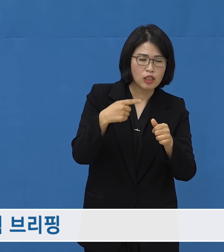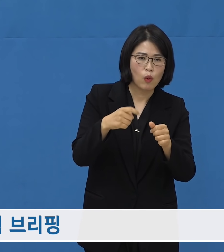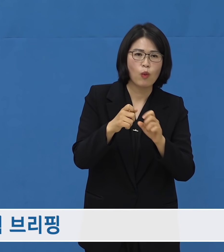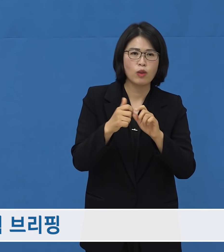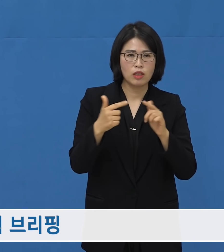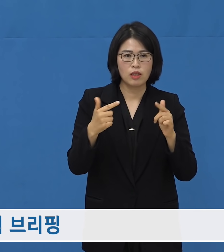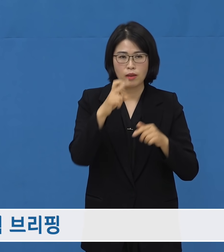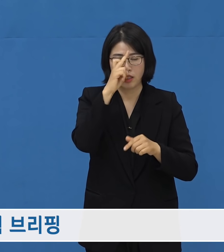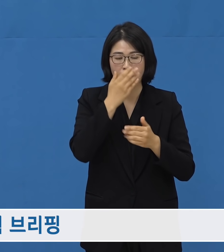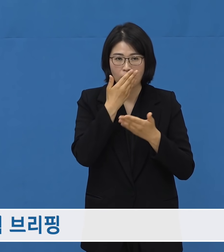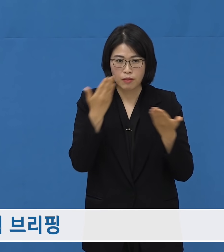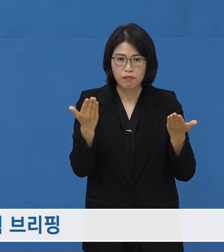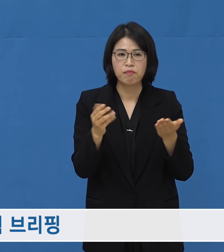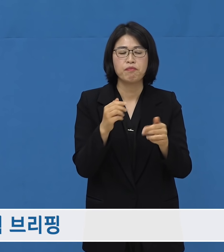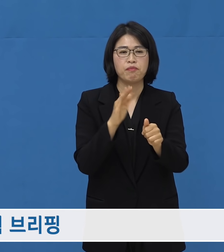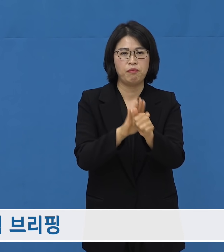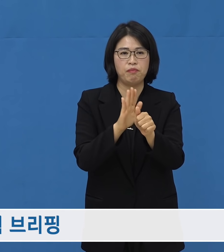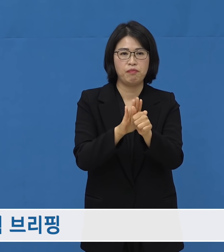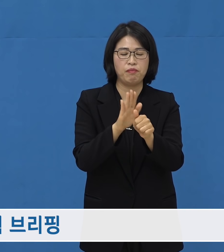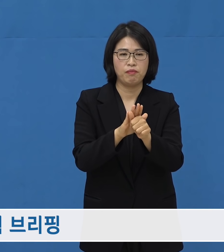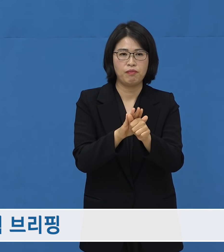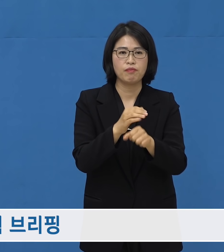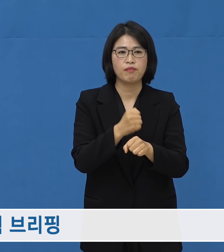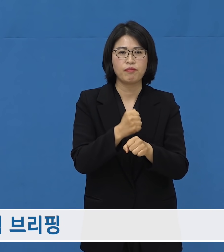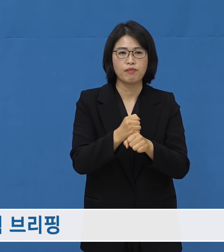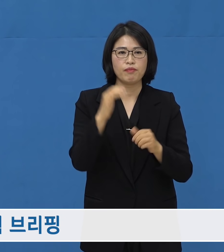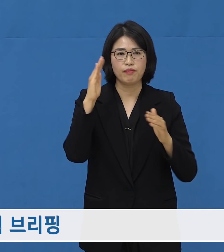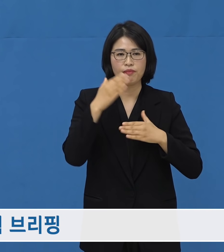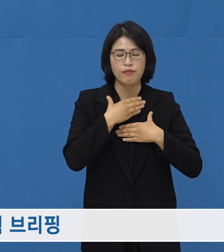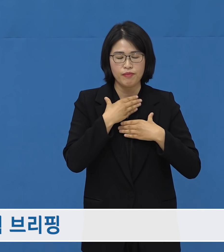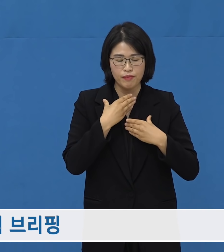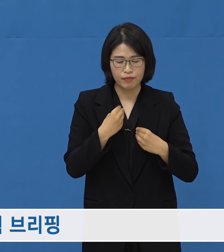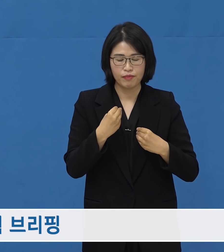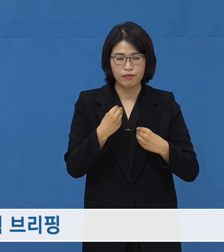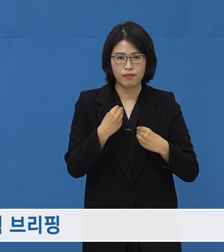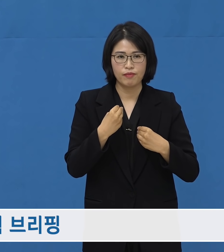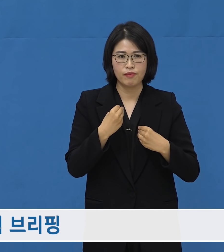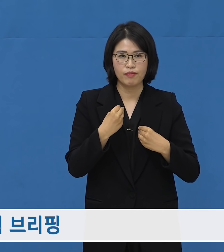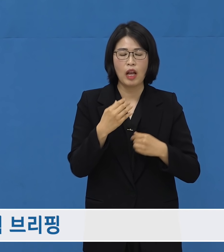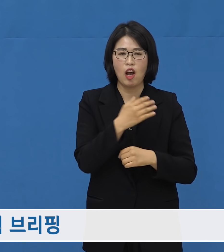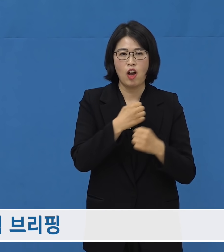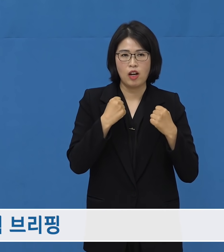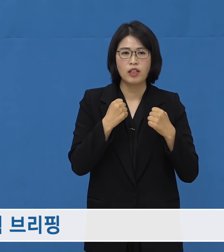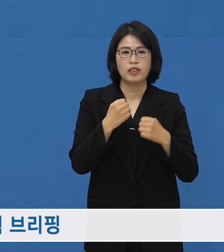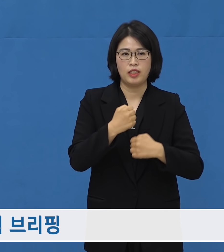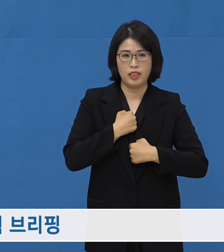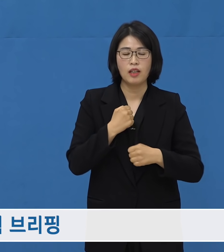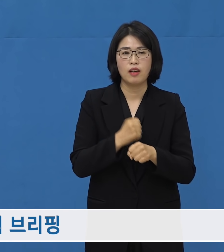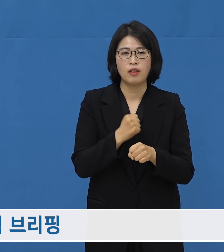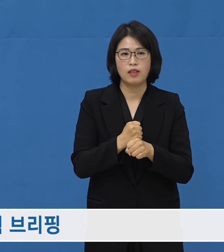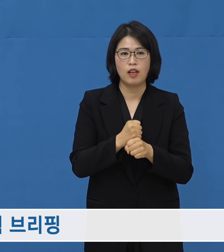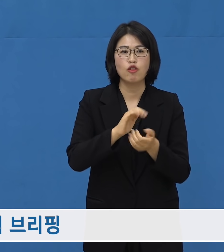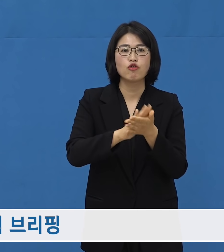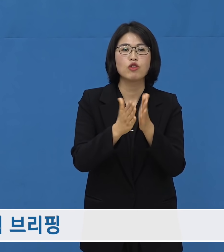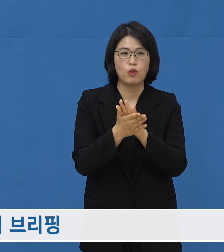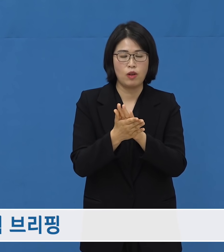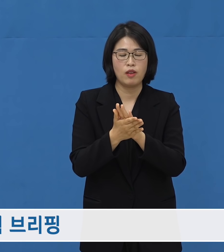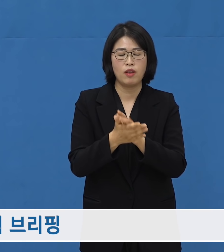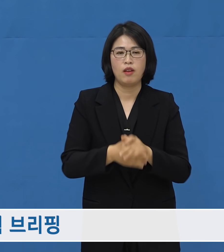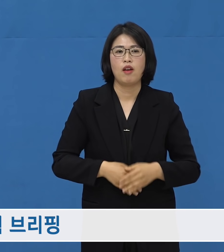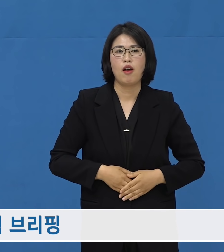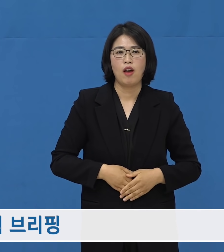지원해 학생들의 건강과 안전을 지켜나가겠습니다. 다음은 유치원입니다.